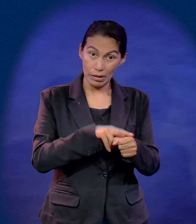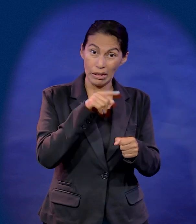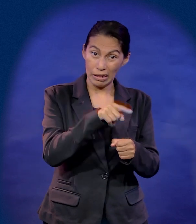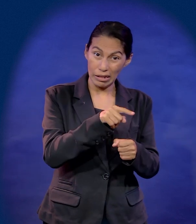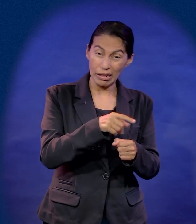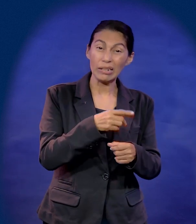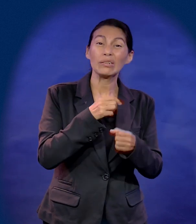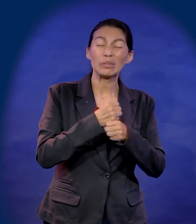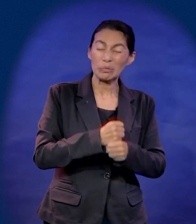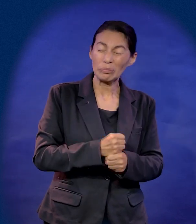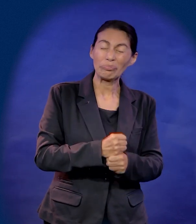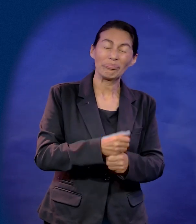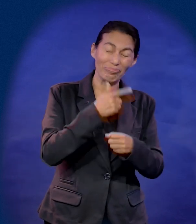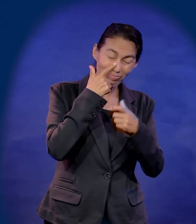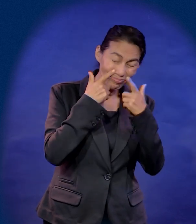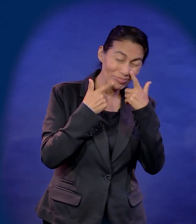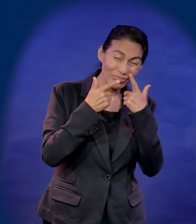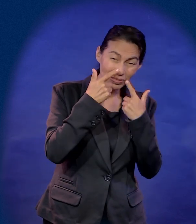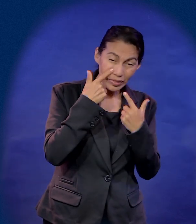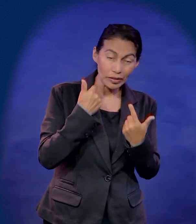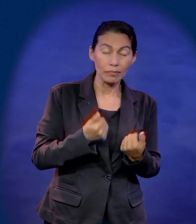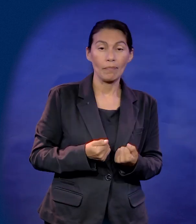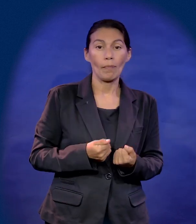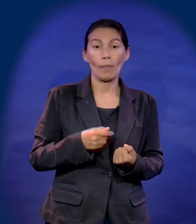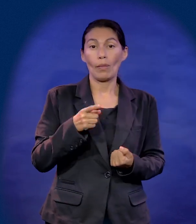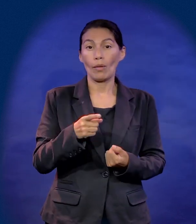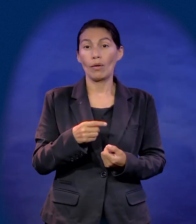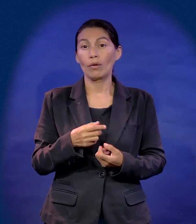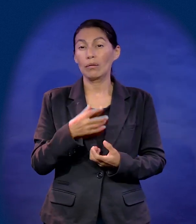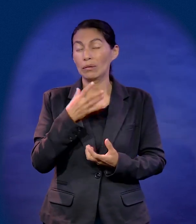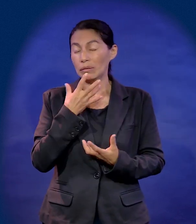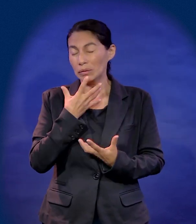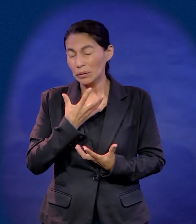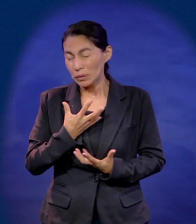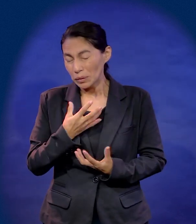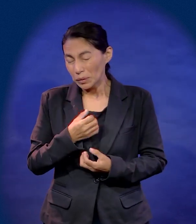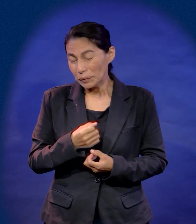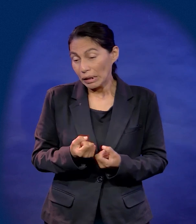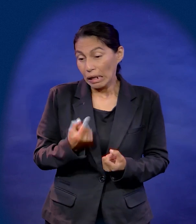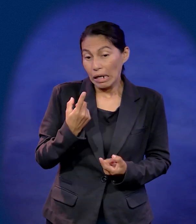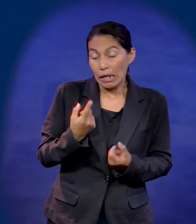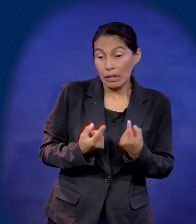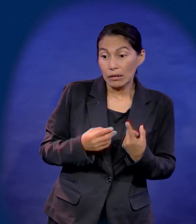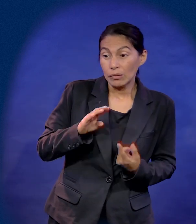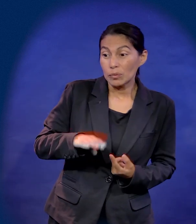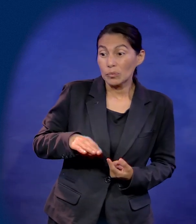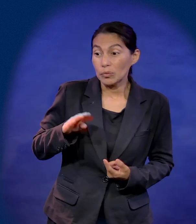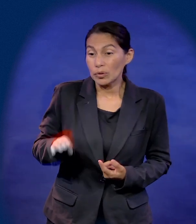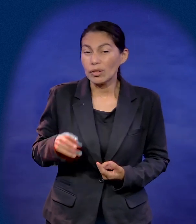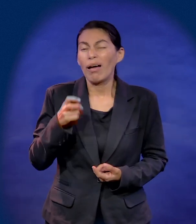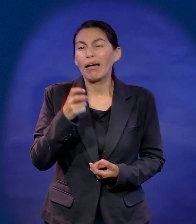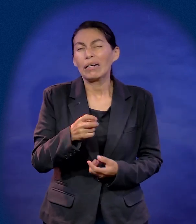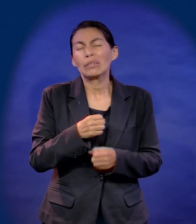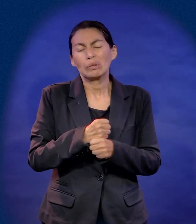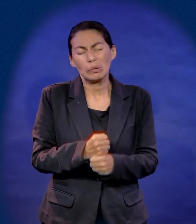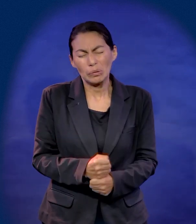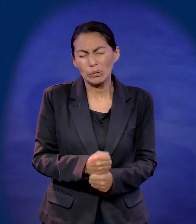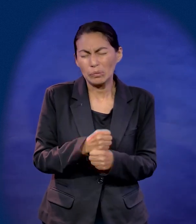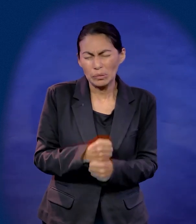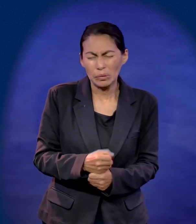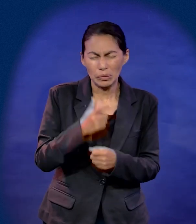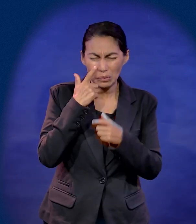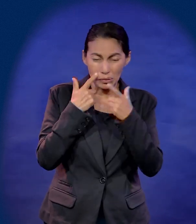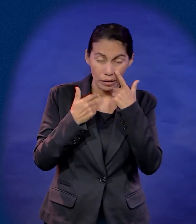Cuando tengas un hijo en un hospital que se está muriendo, ahí tienes que llorar. Cuando tengas una pena de muerte,